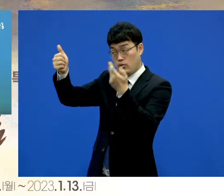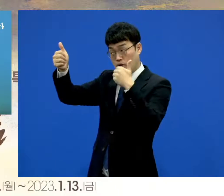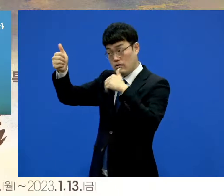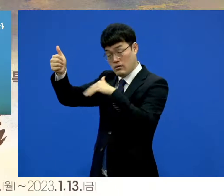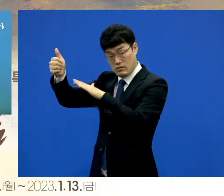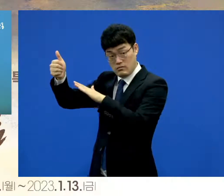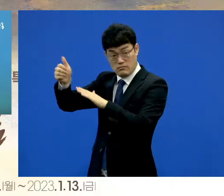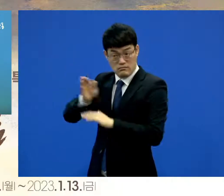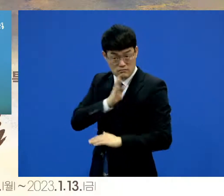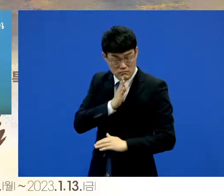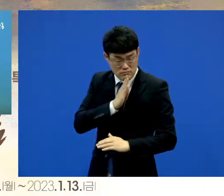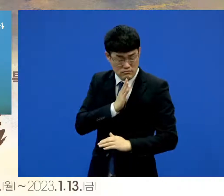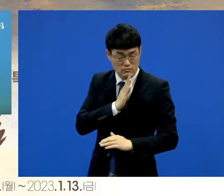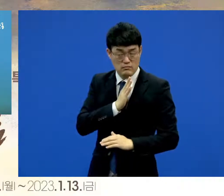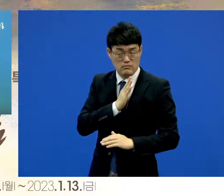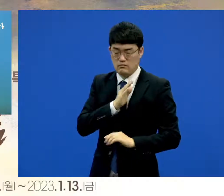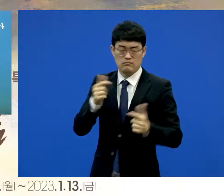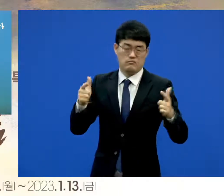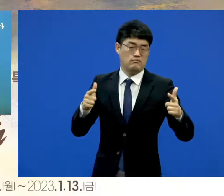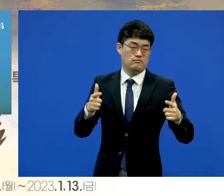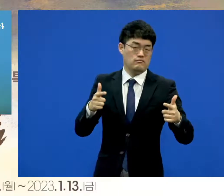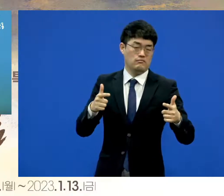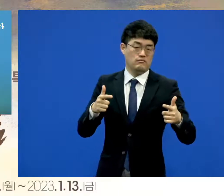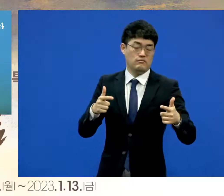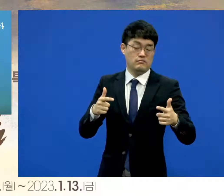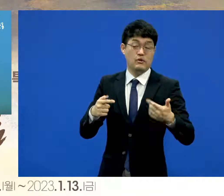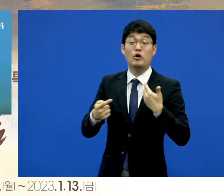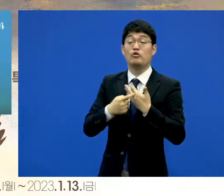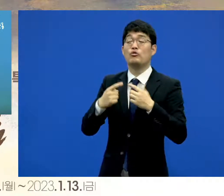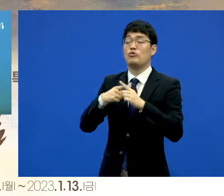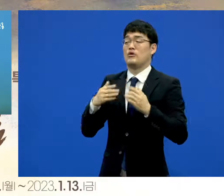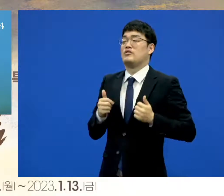하나님이 누구이신지 모르고 교회를 다닐 수 있습니다.